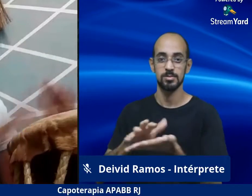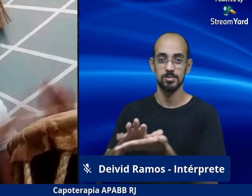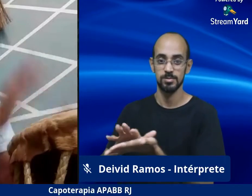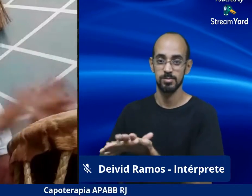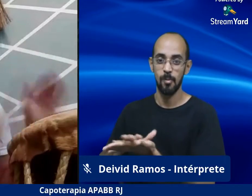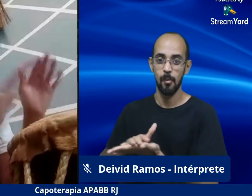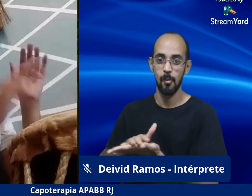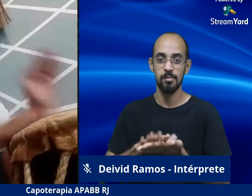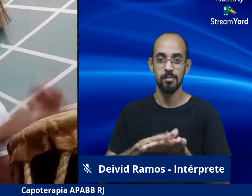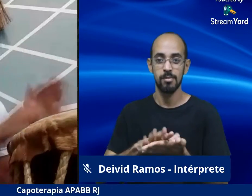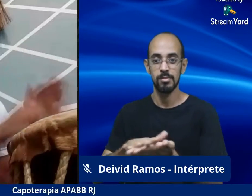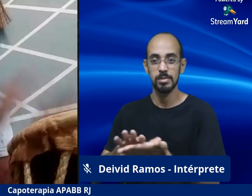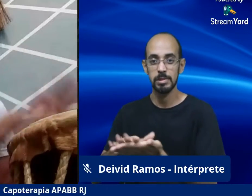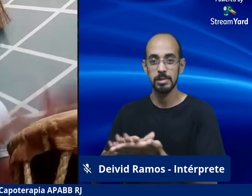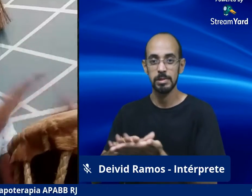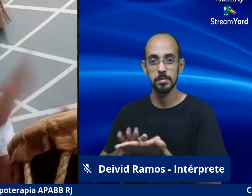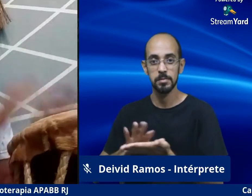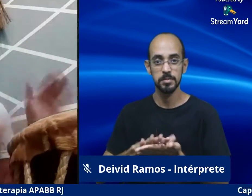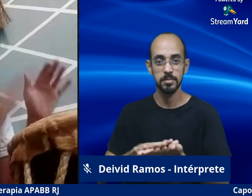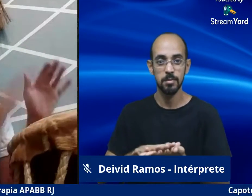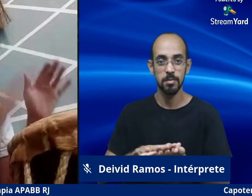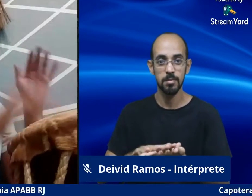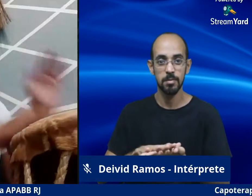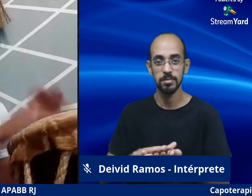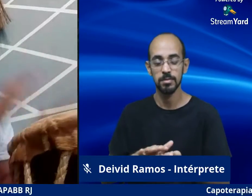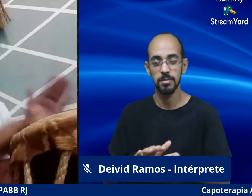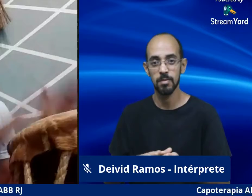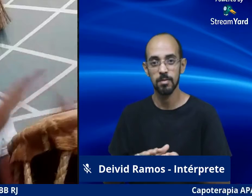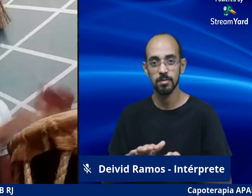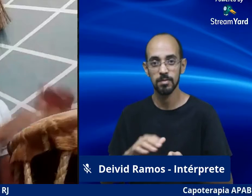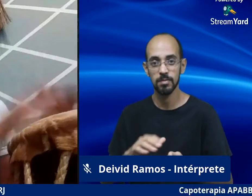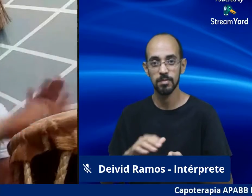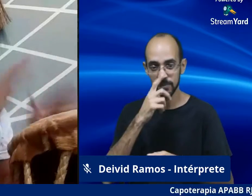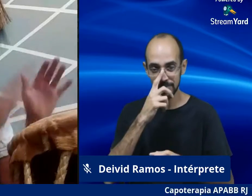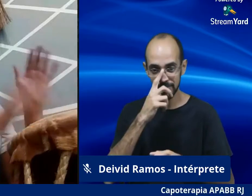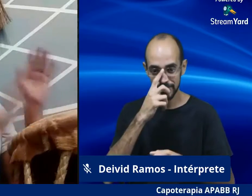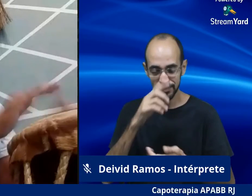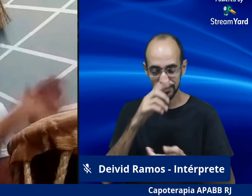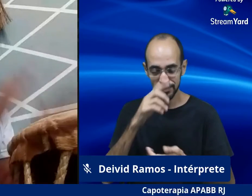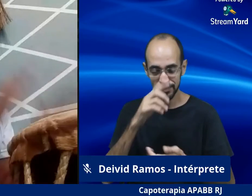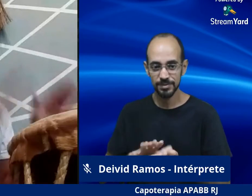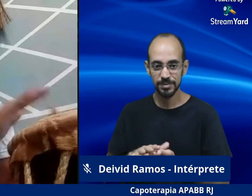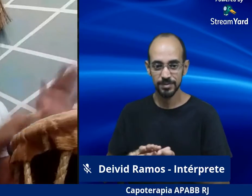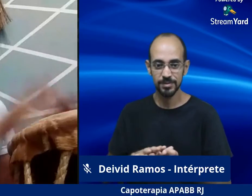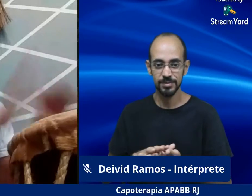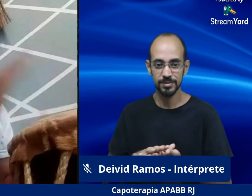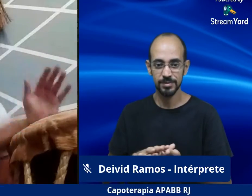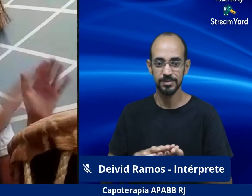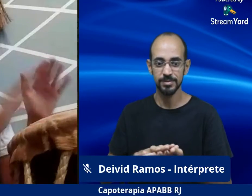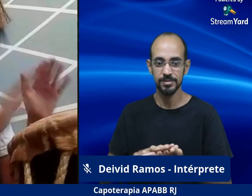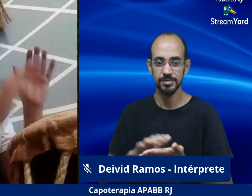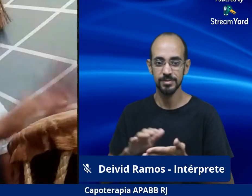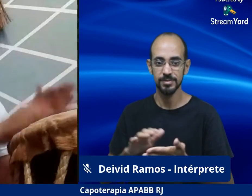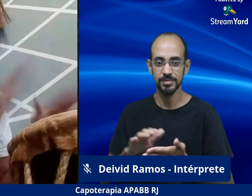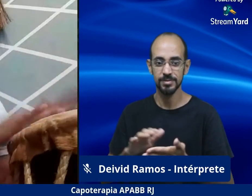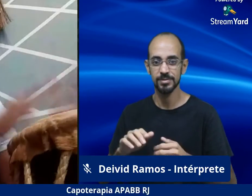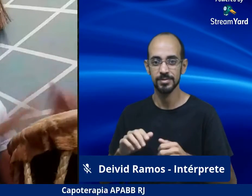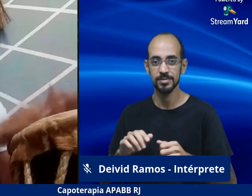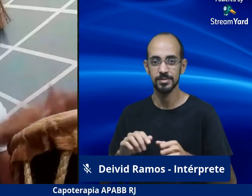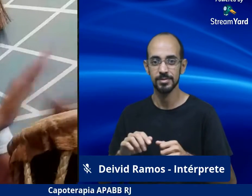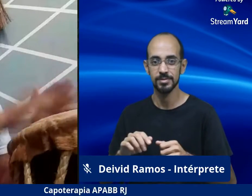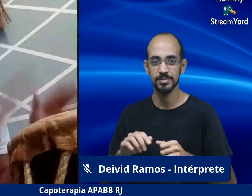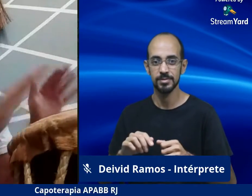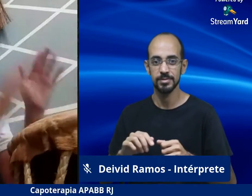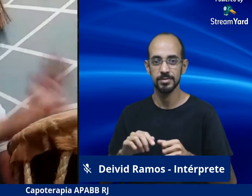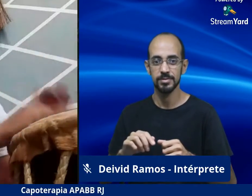passou, Lajedo muito alto, tem pedrinha miúda, Lajedo muito alto, tem pedrinha miúda, oi